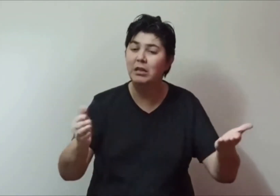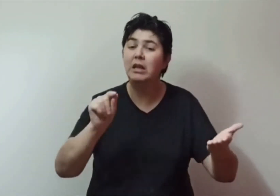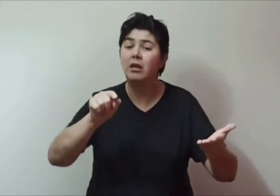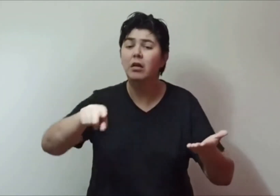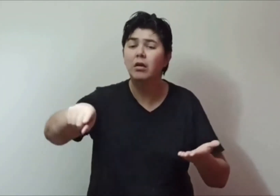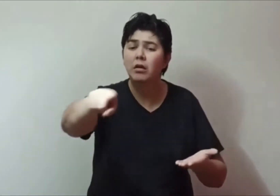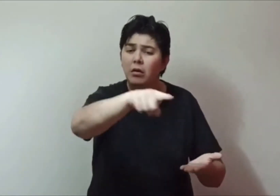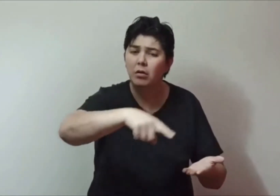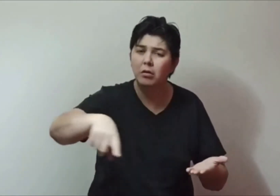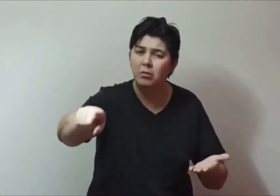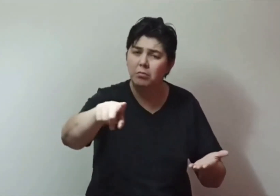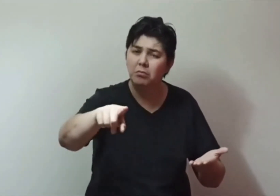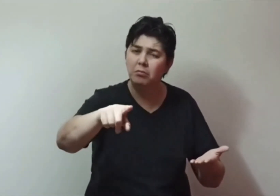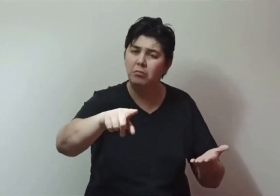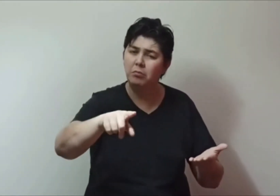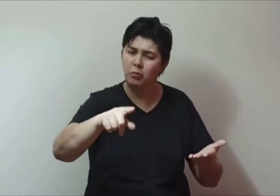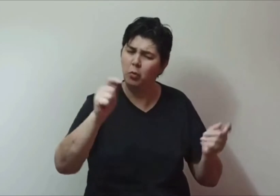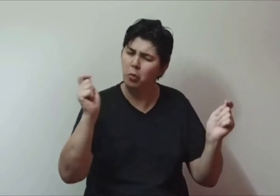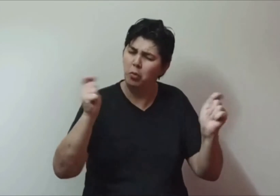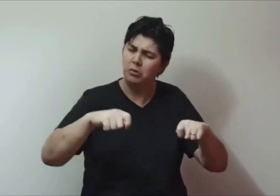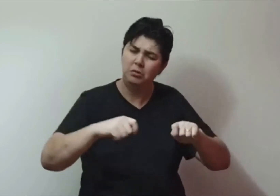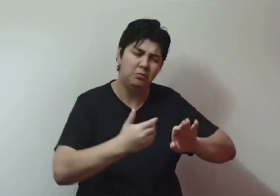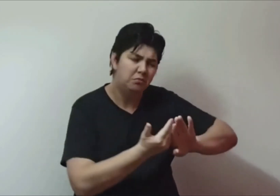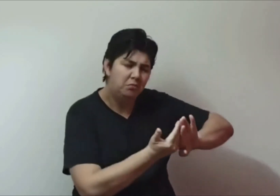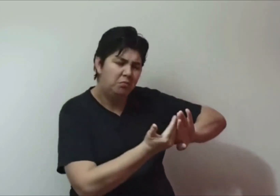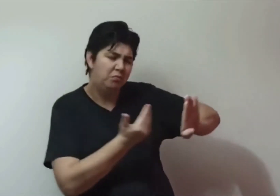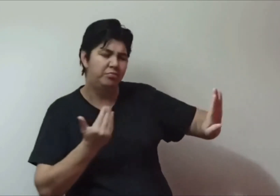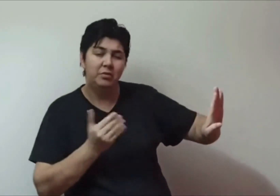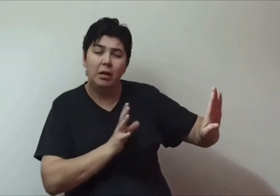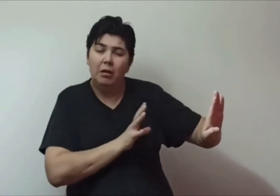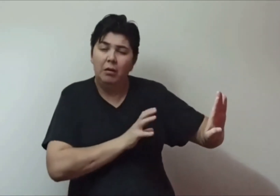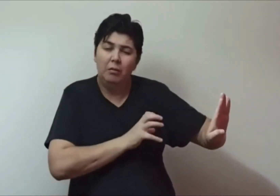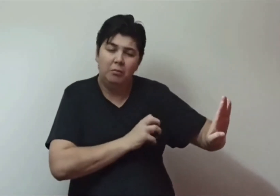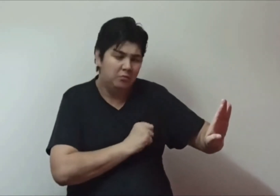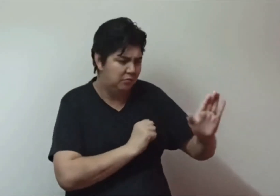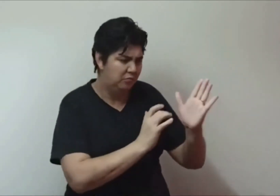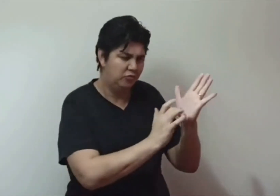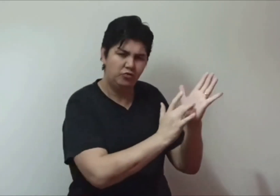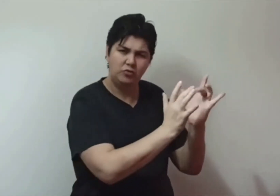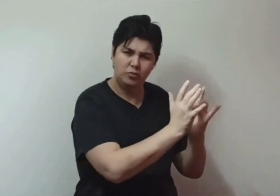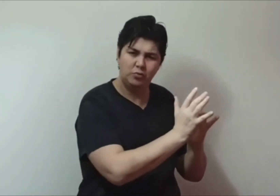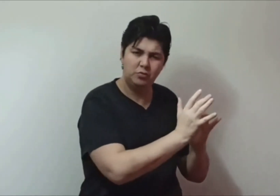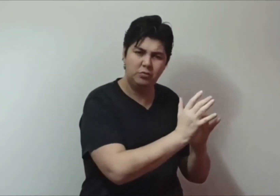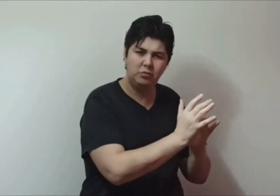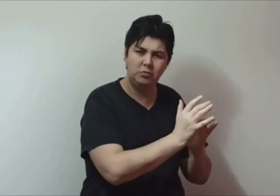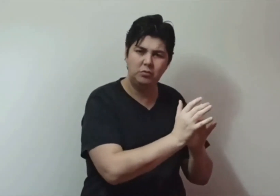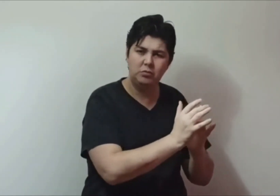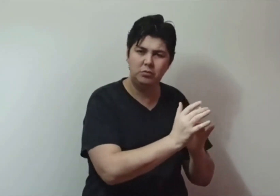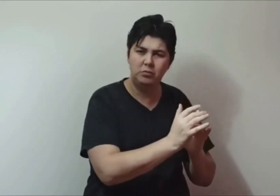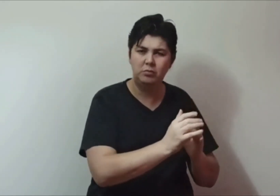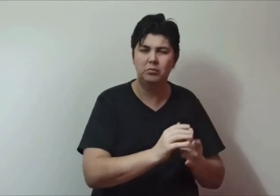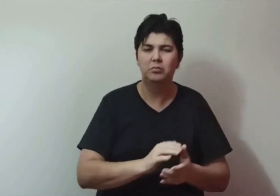irmãos e quem nos separará do amor de cristo